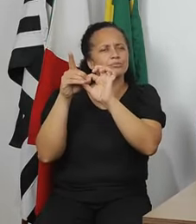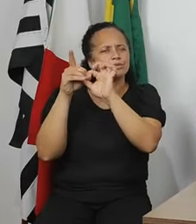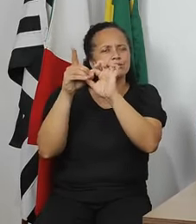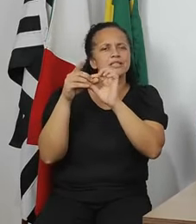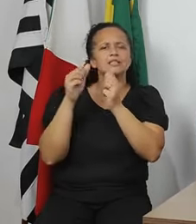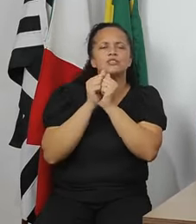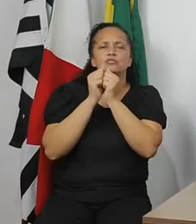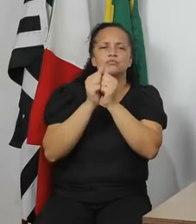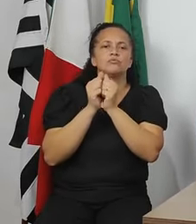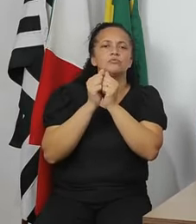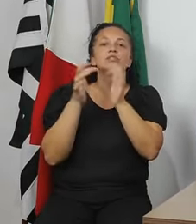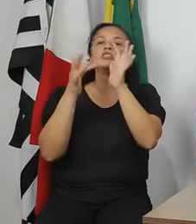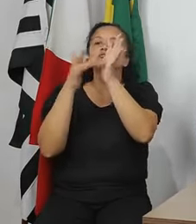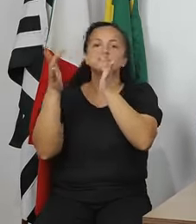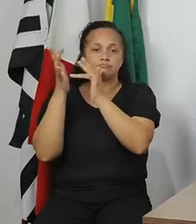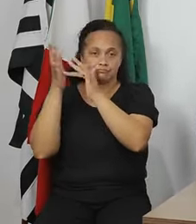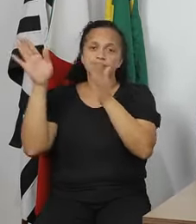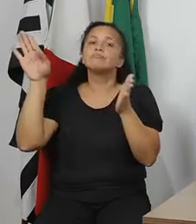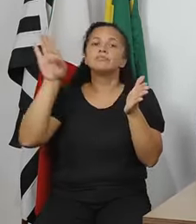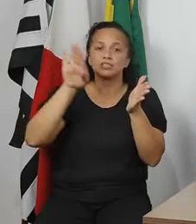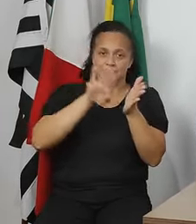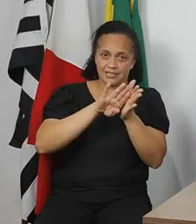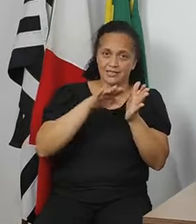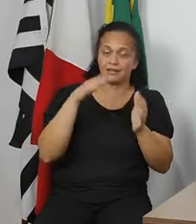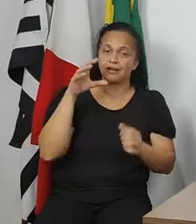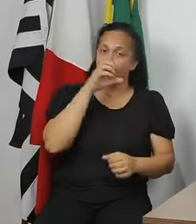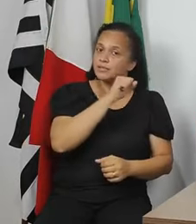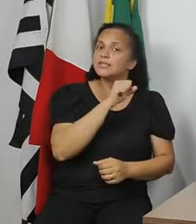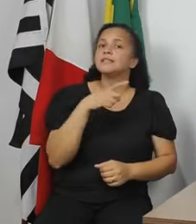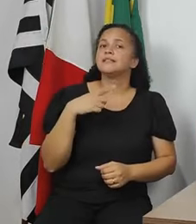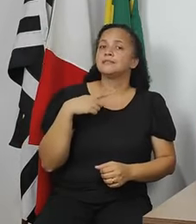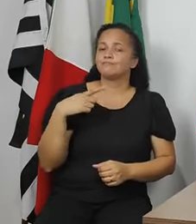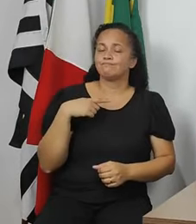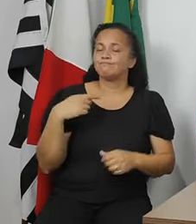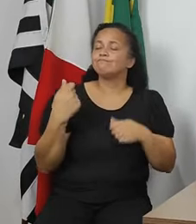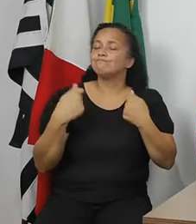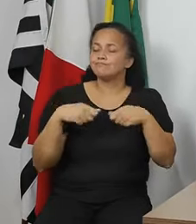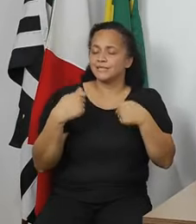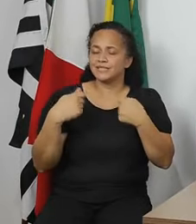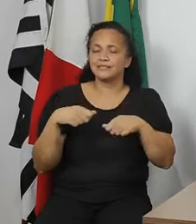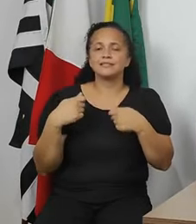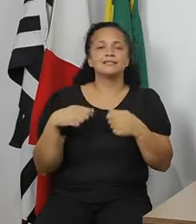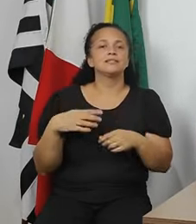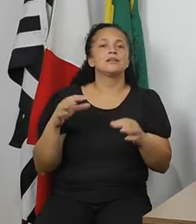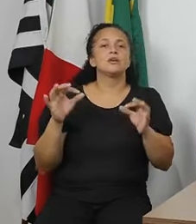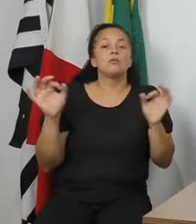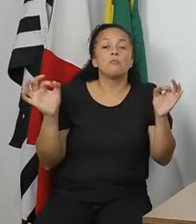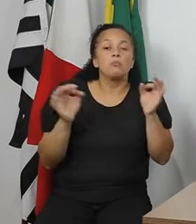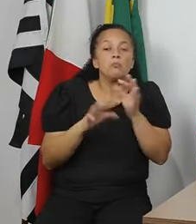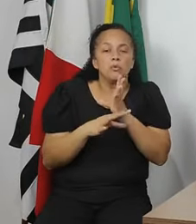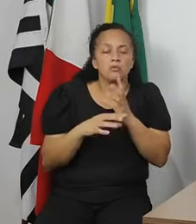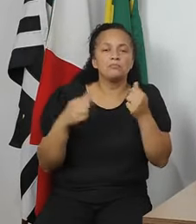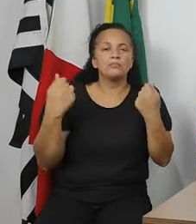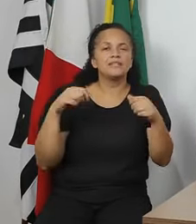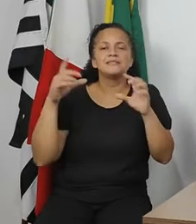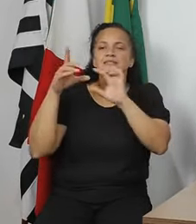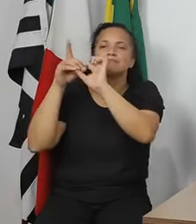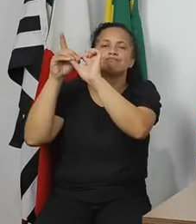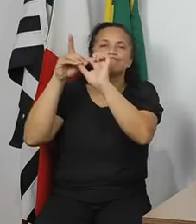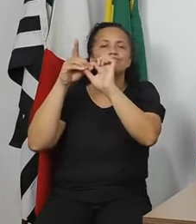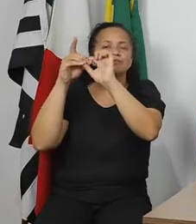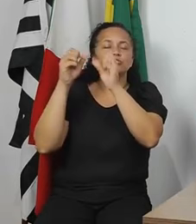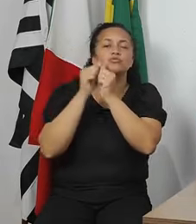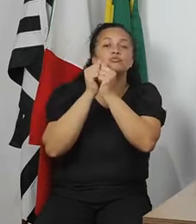é próxima, é chegada, os sinais estão aí e nós precisamos nos preparar, nós precisamos manter a nossa lâmpada